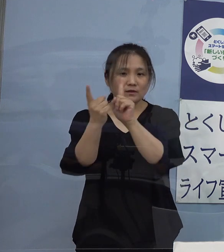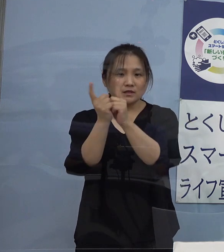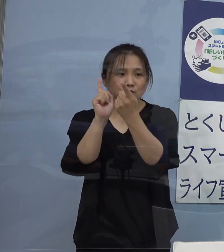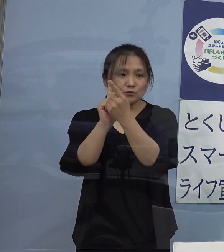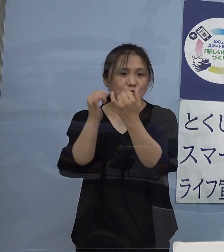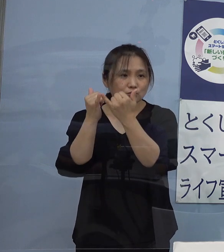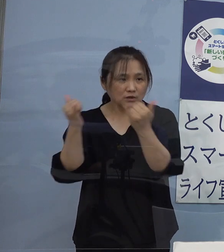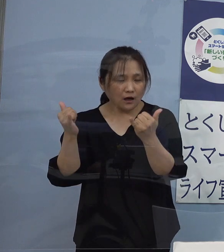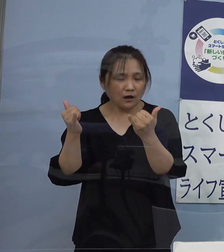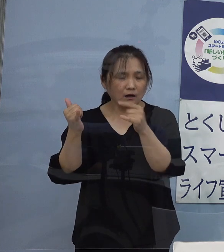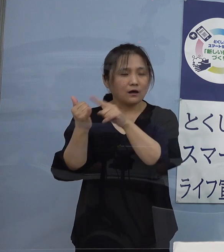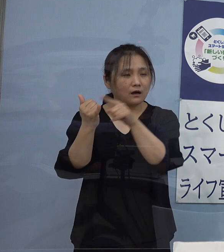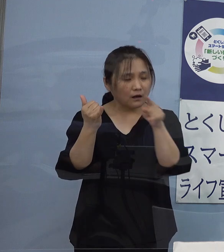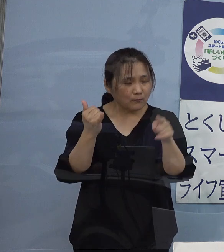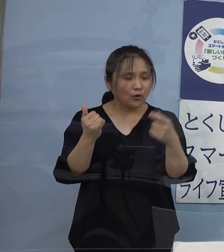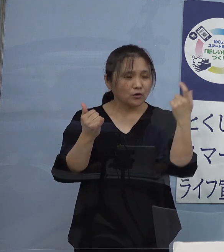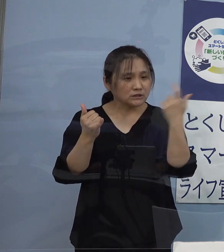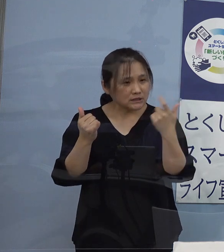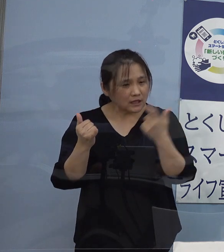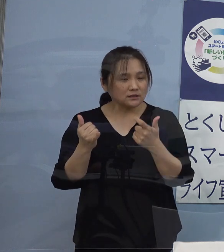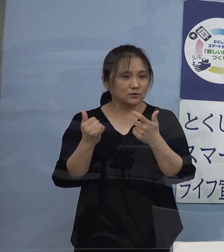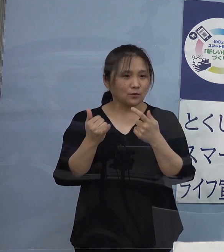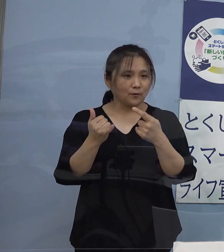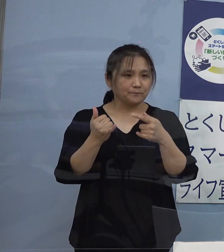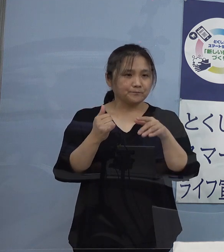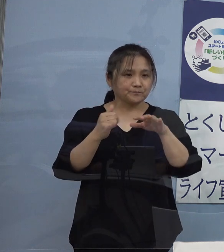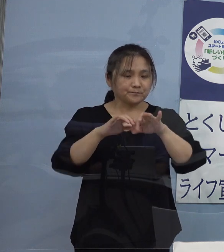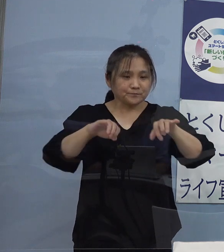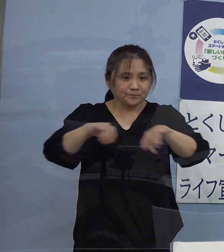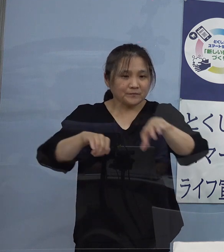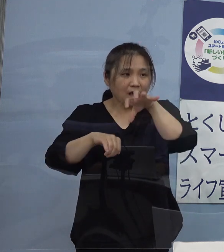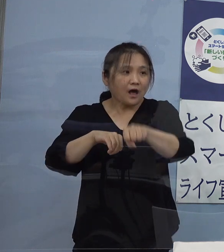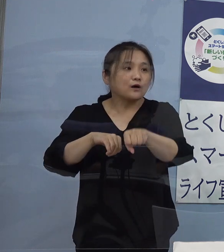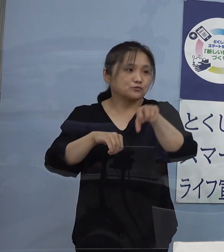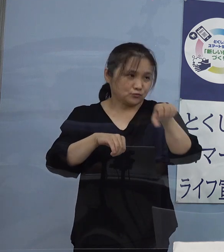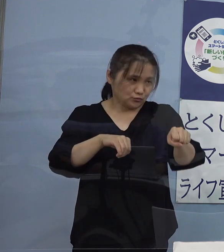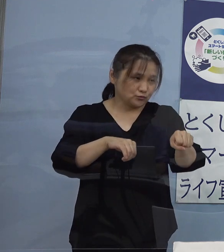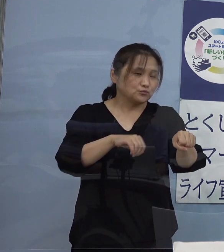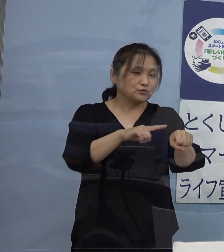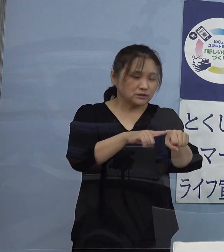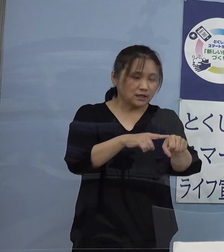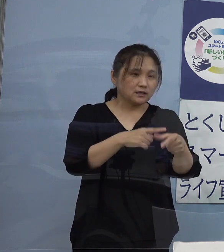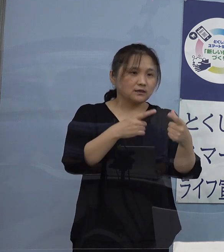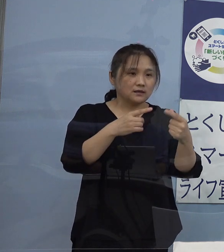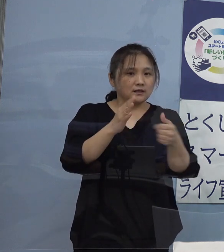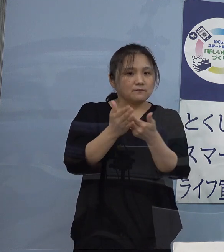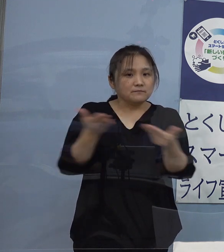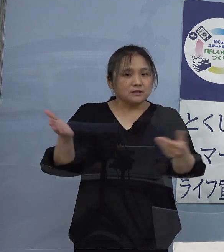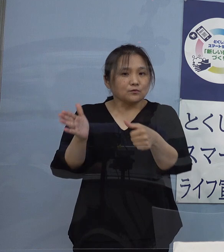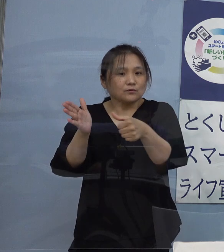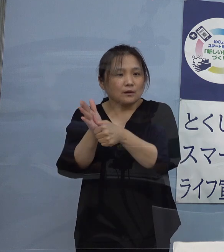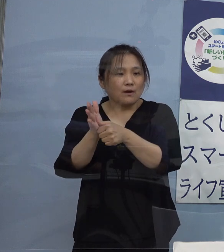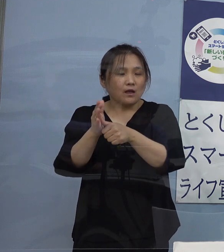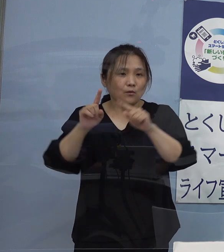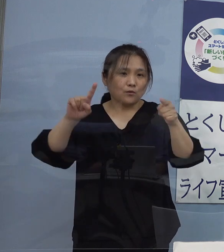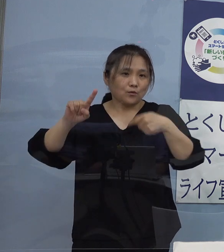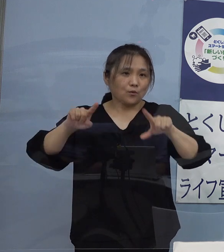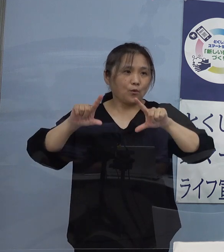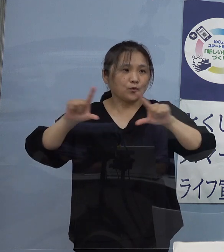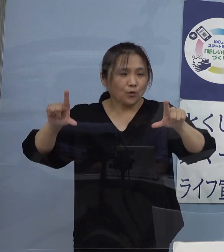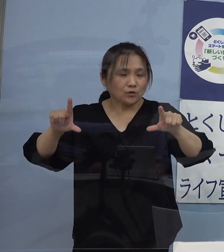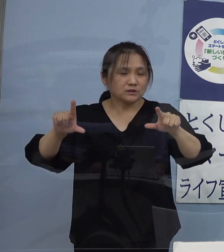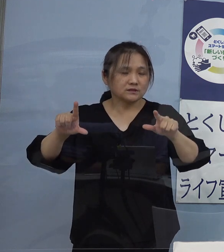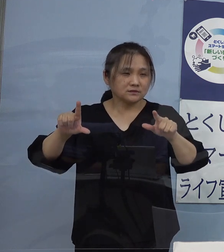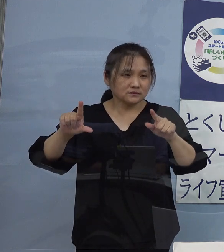あるわけなんですが、しっかりと把握をさせていただいて、場合によってはもう店名公表という形をとって申し出ていただ